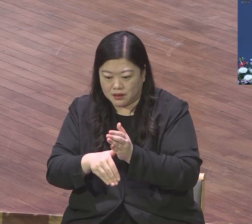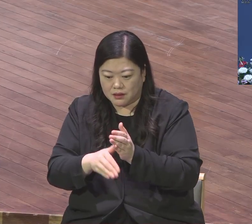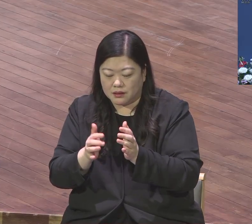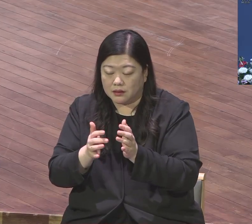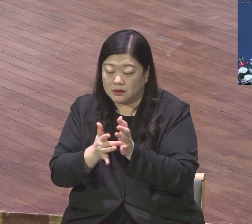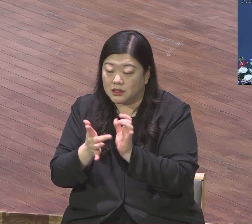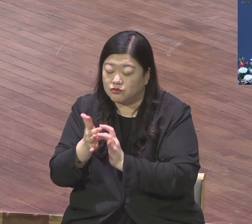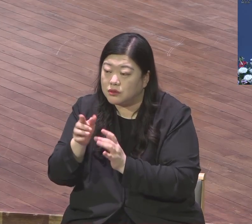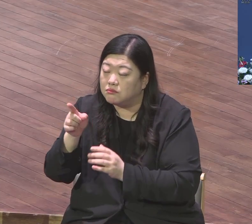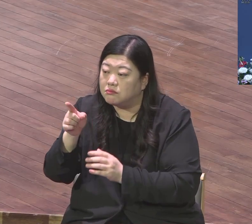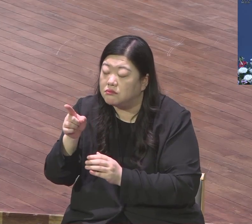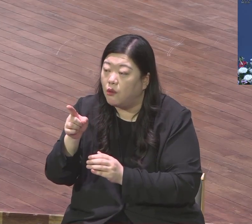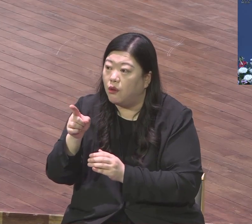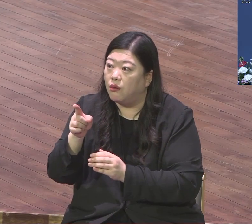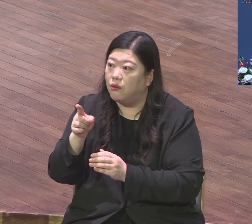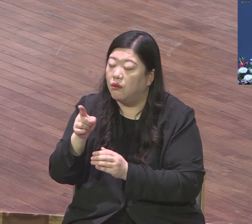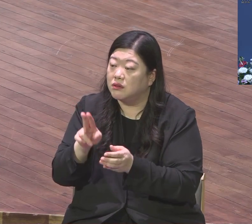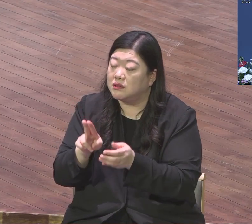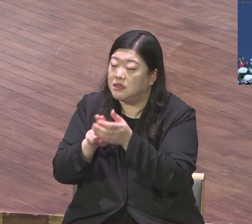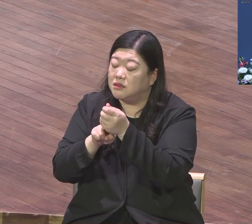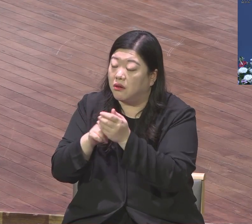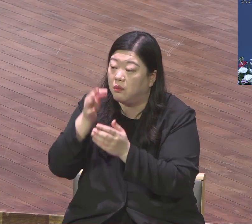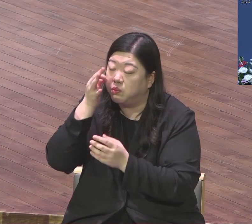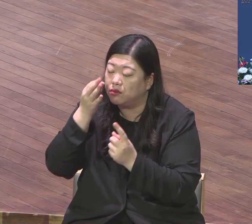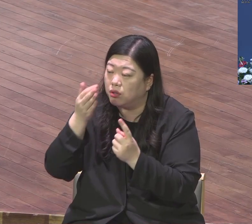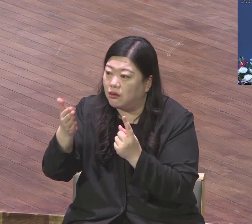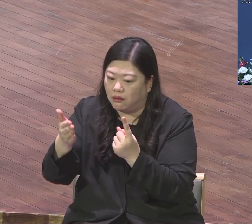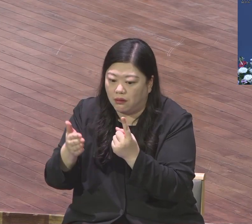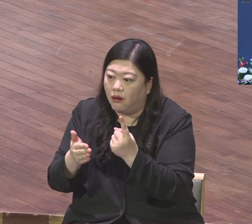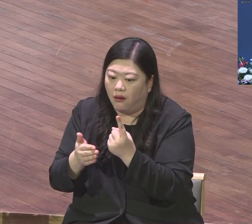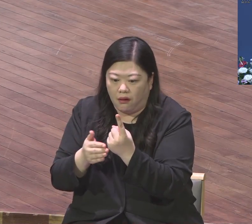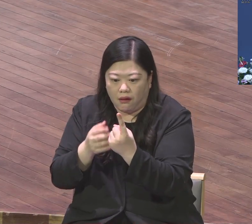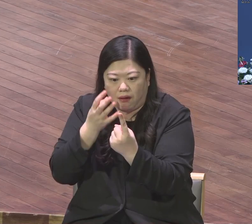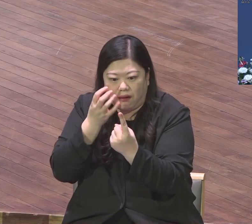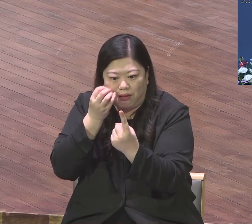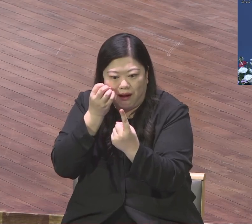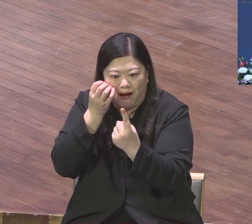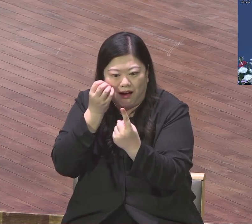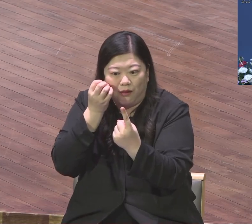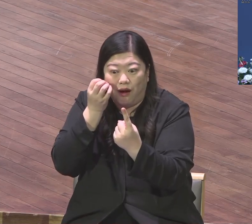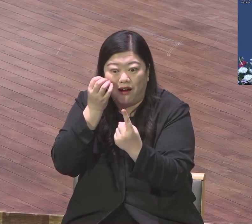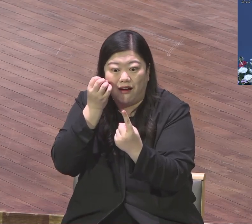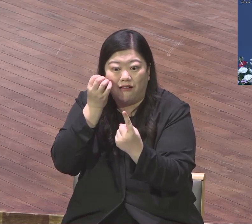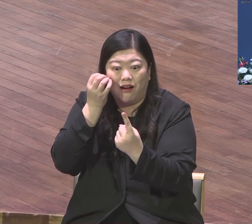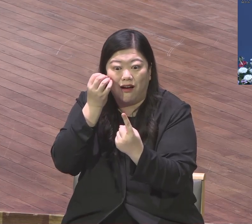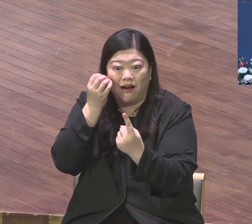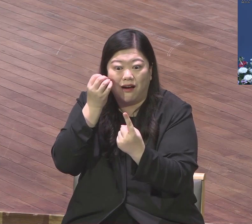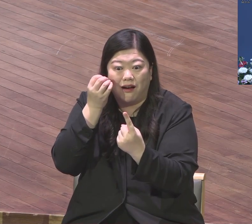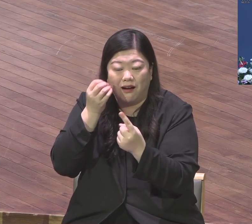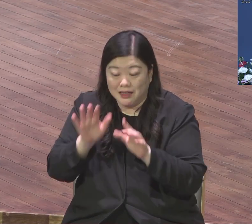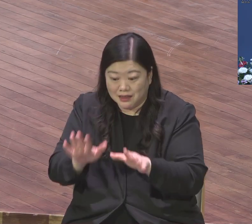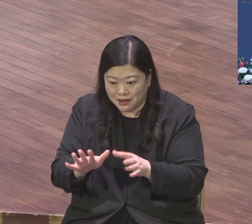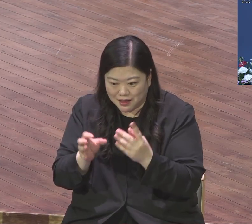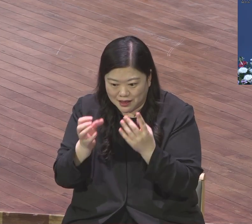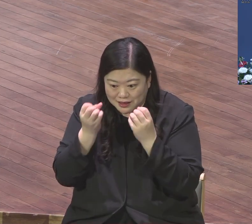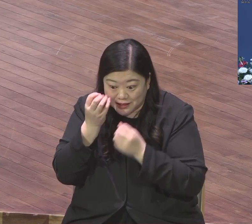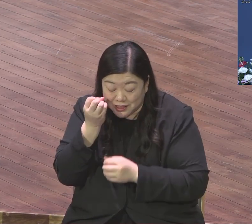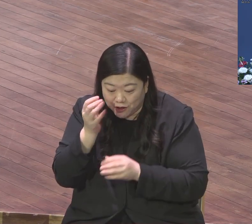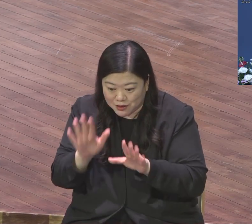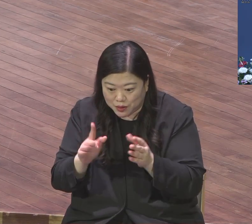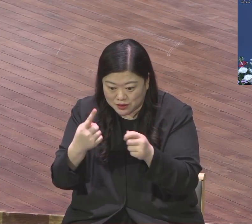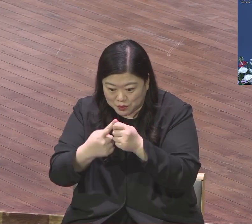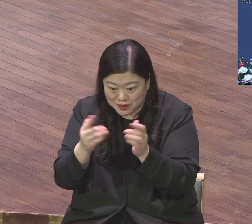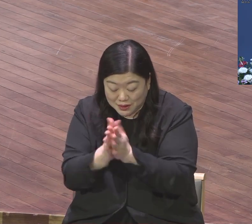자라나기를 시작했어요. 자, 앞으로 예수님께서 앞으로 어떤 일을 행하실지, 이야